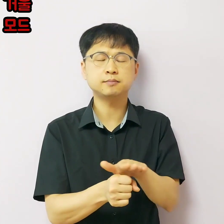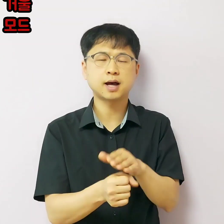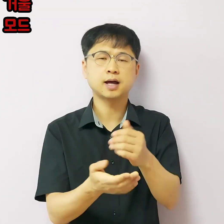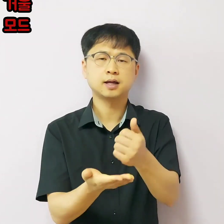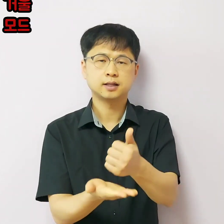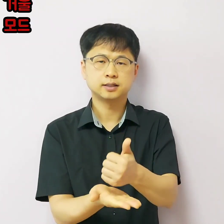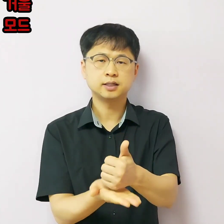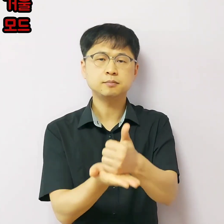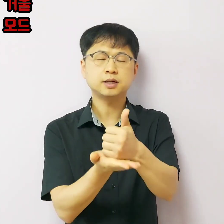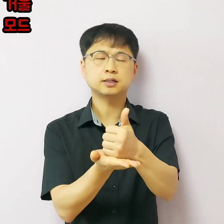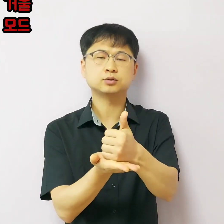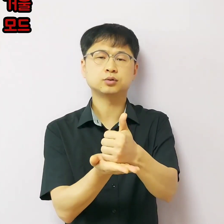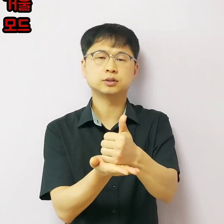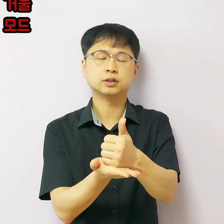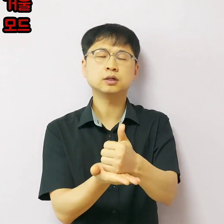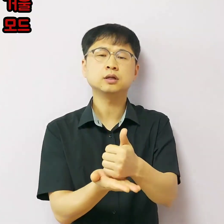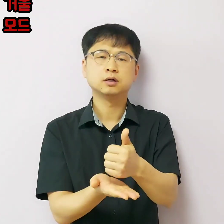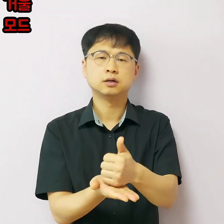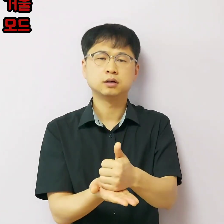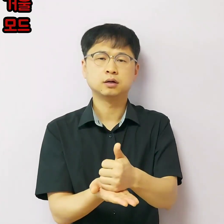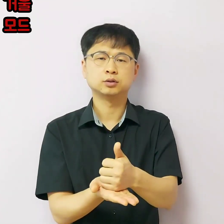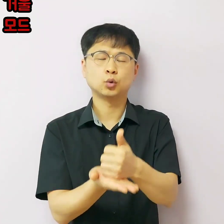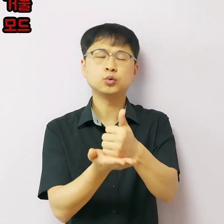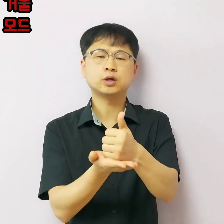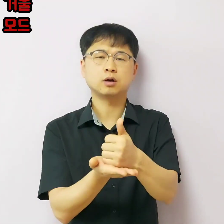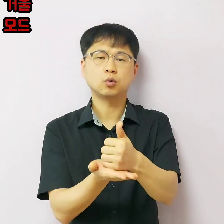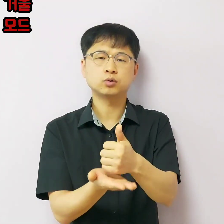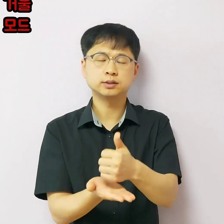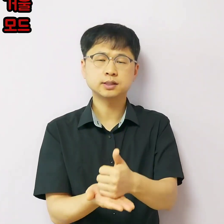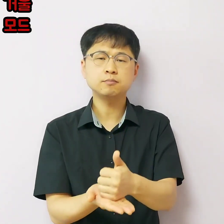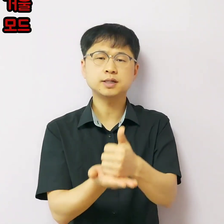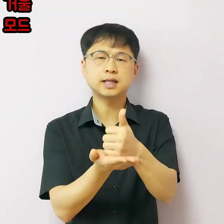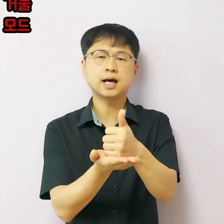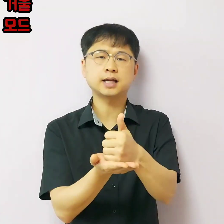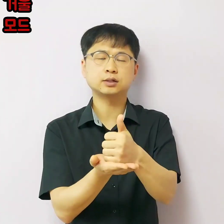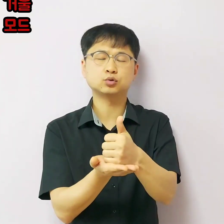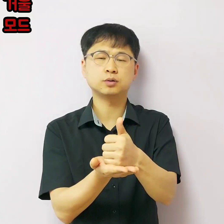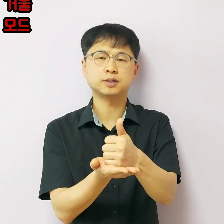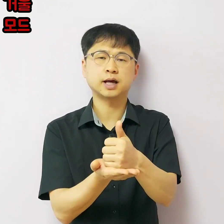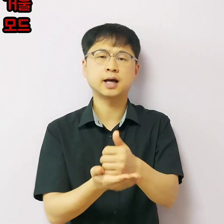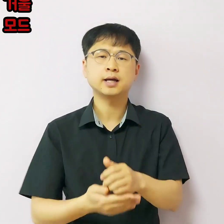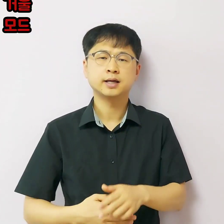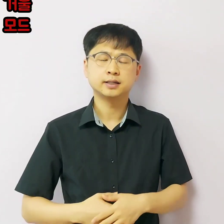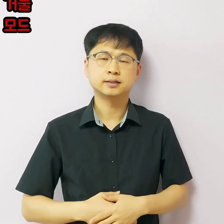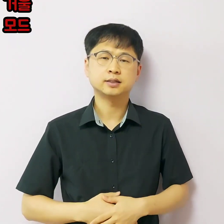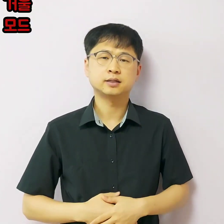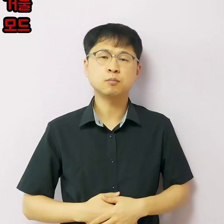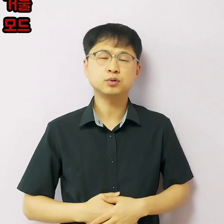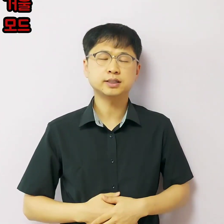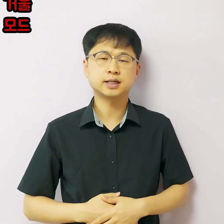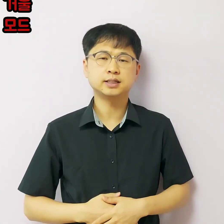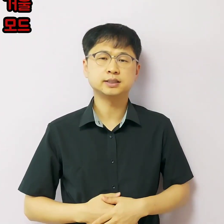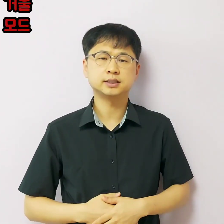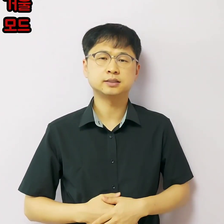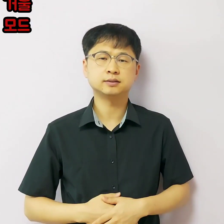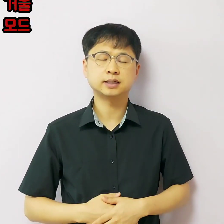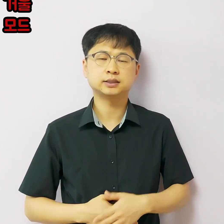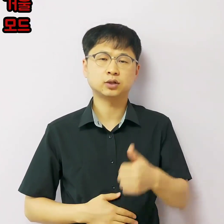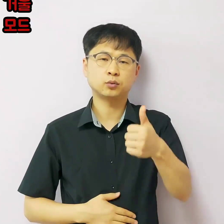니마 님이라는 수어는 존경 혹은 섬기다 라는 수어입니다. 예전에 덕분에 챌린지 기억나시죠?